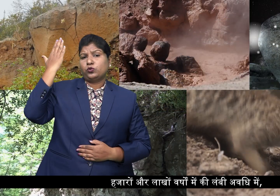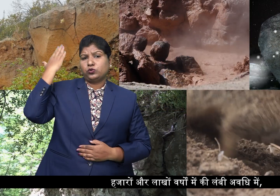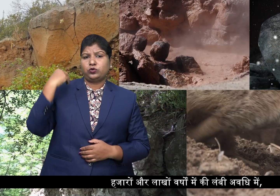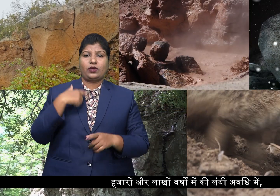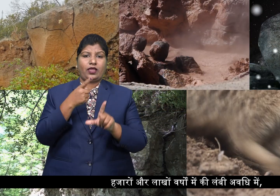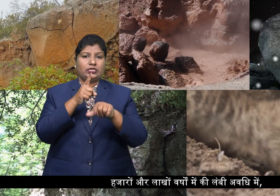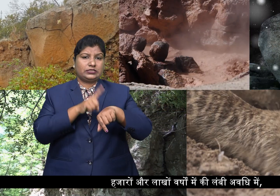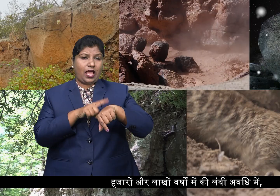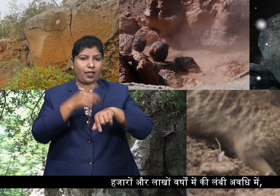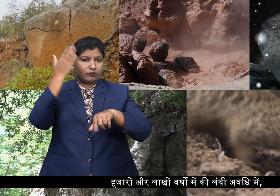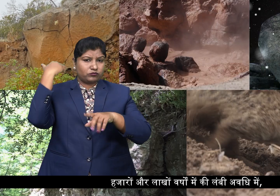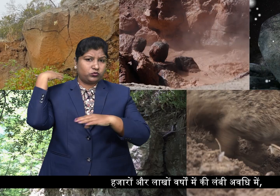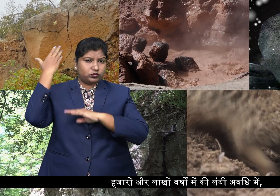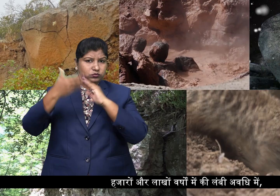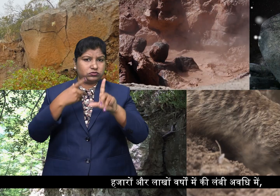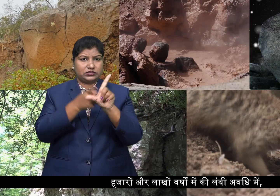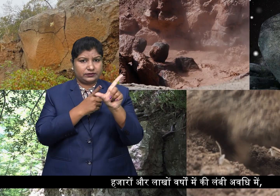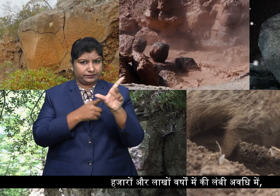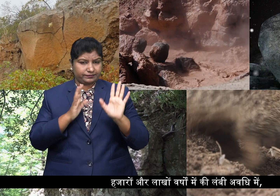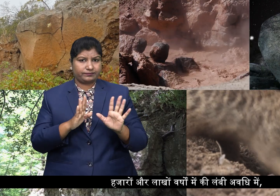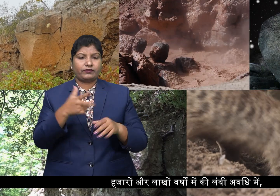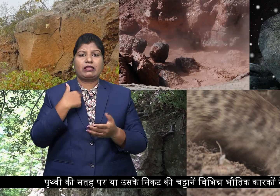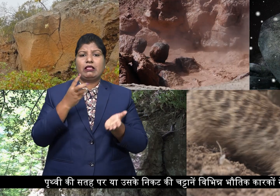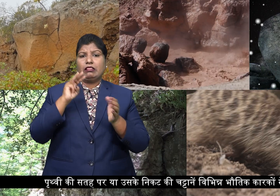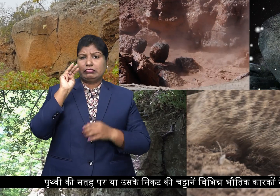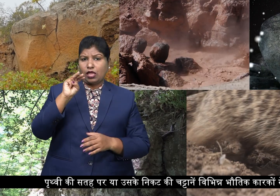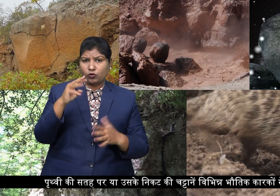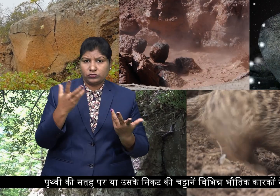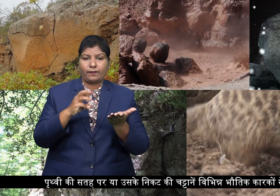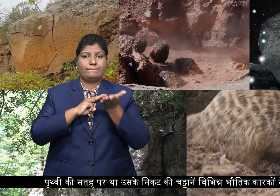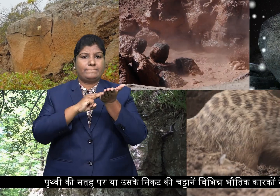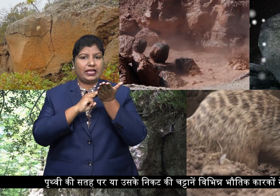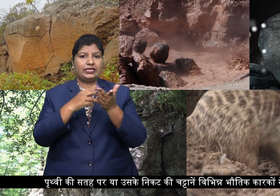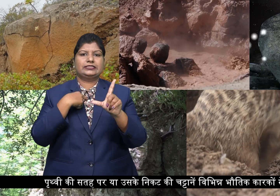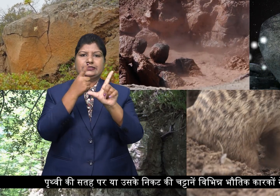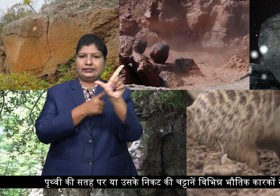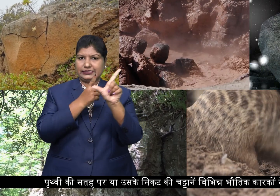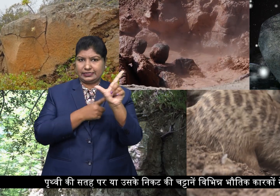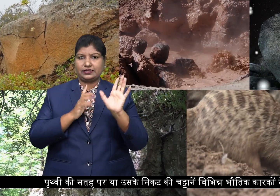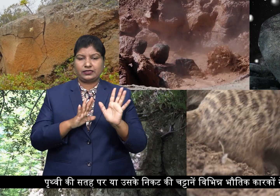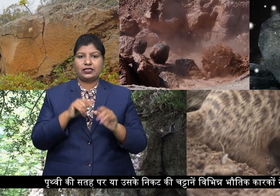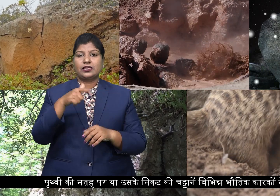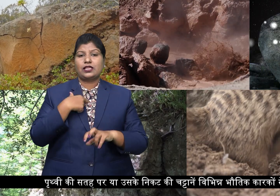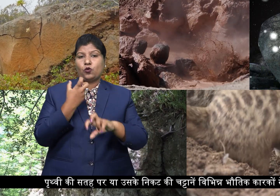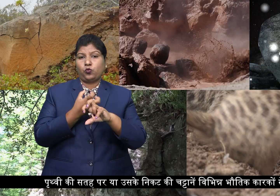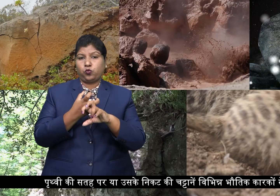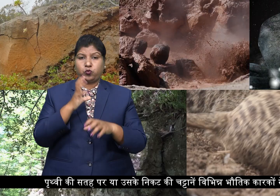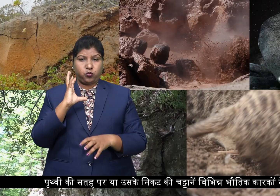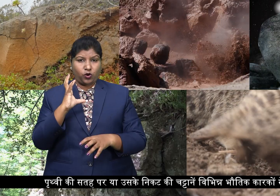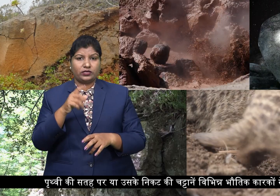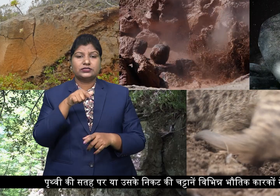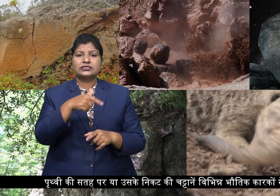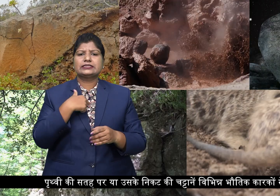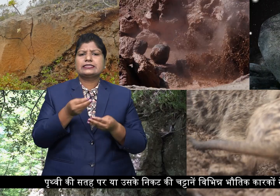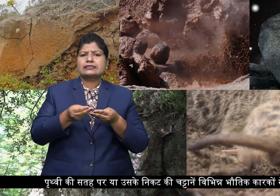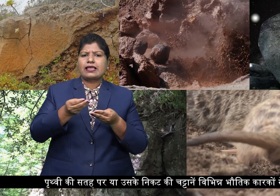हजारों और लाखों वर्षों में की लंबी अवधि में पृथ्वी की सतह पर या उसके निकट की चट्टानें